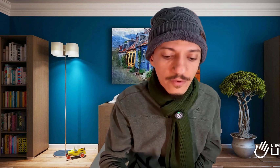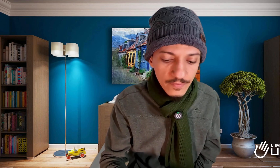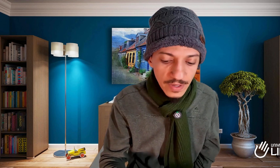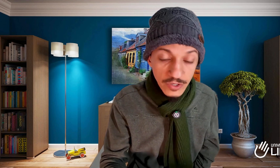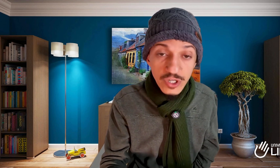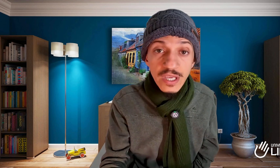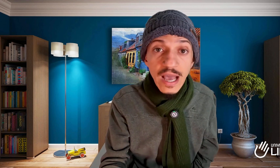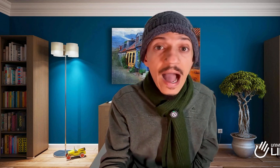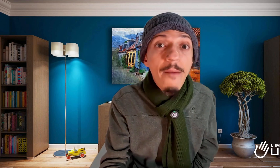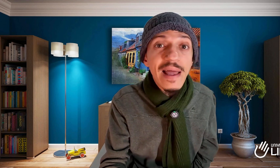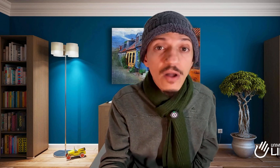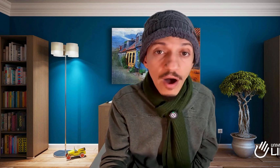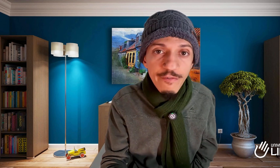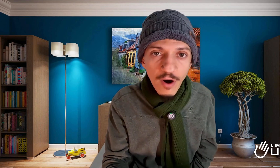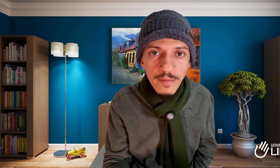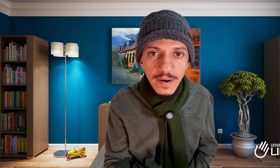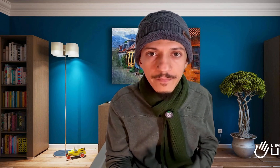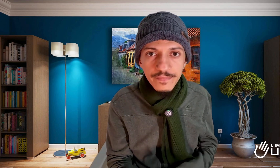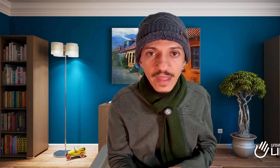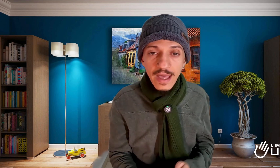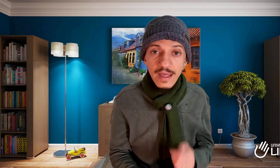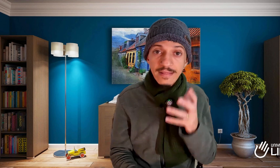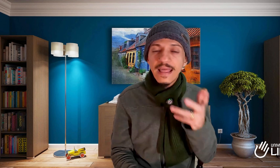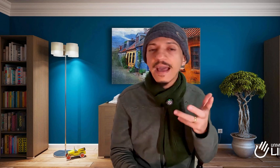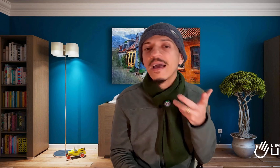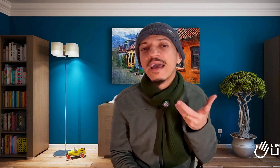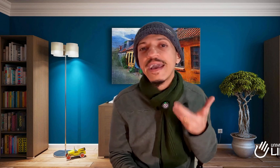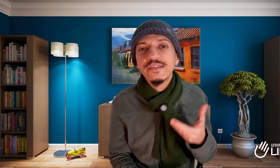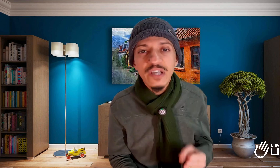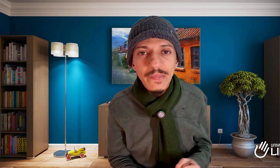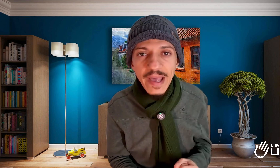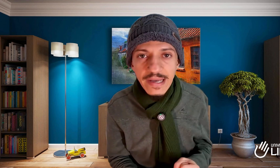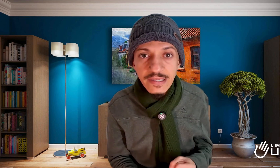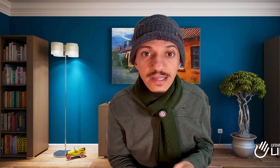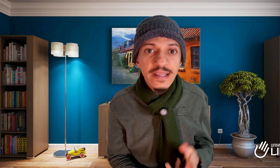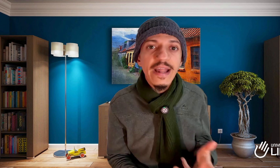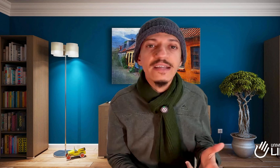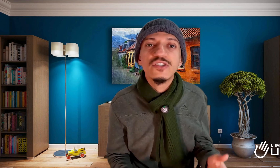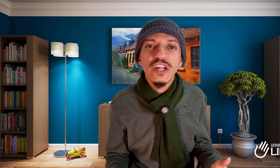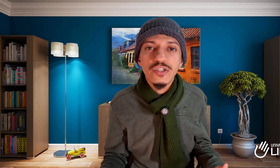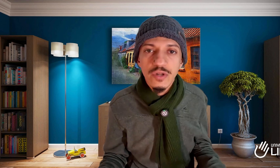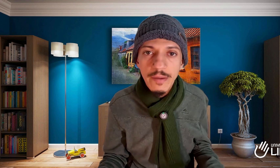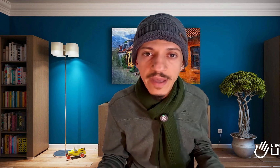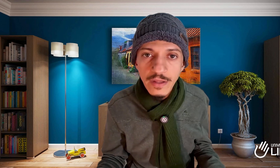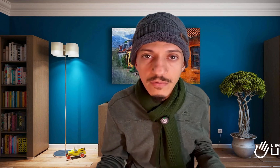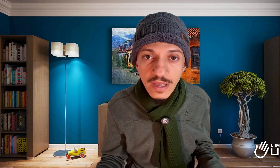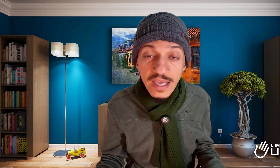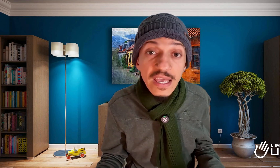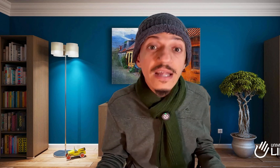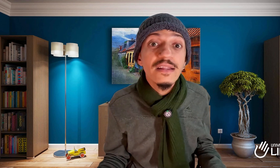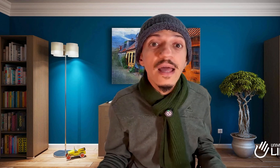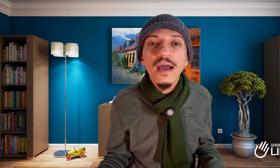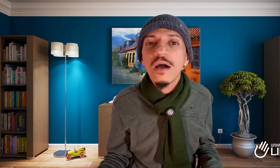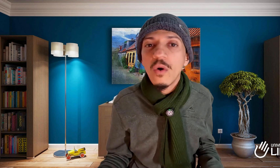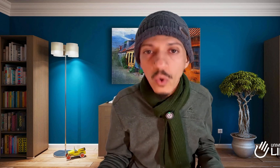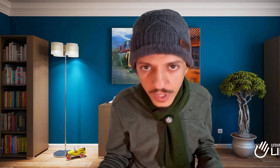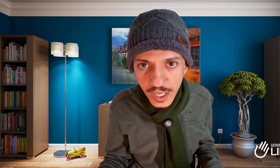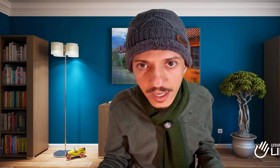de que a melhor forma é ter esse GPS, ter esse direcionamento e ter o guia